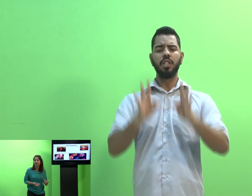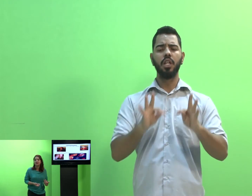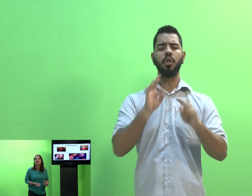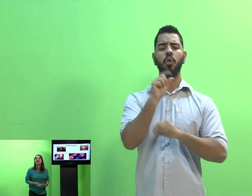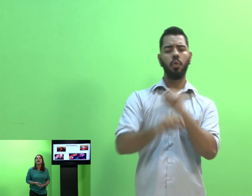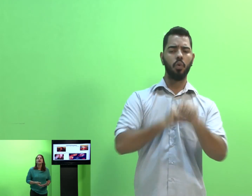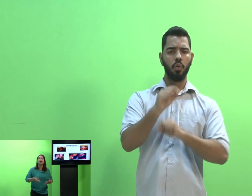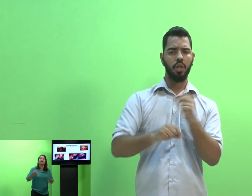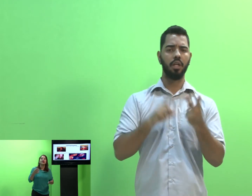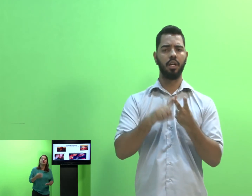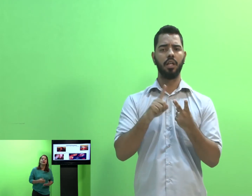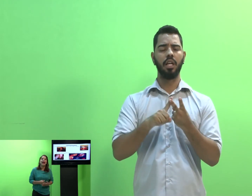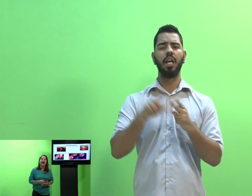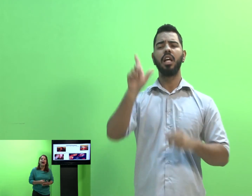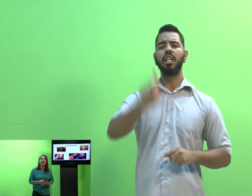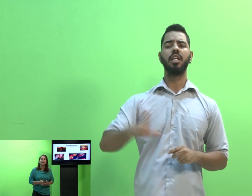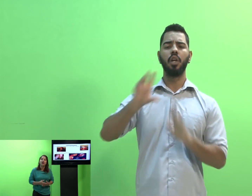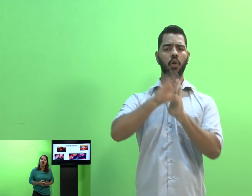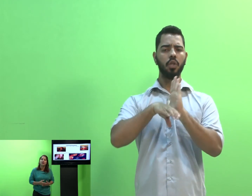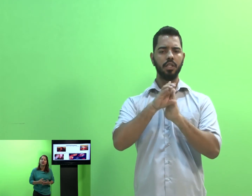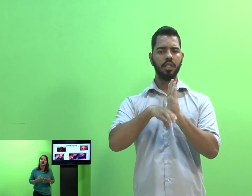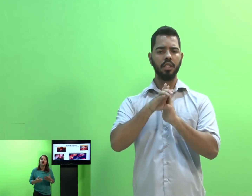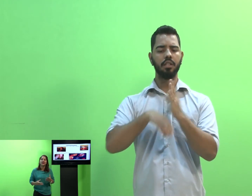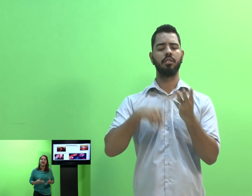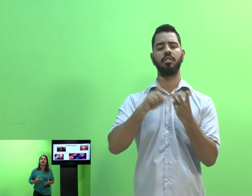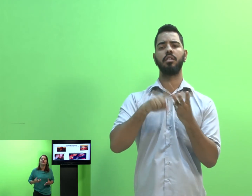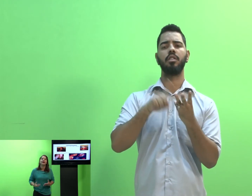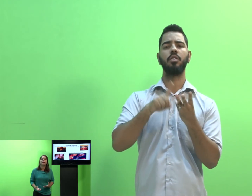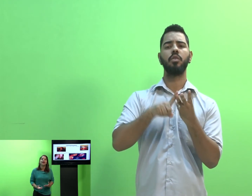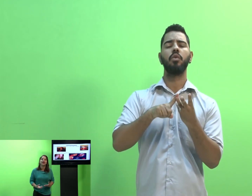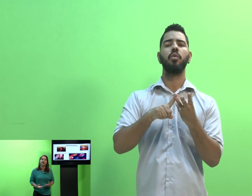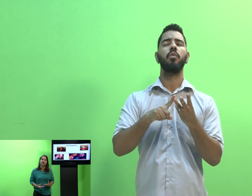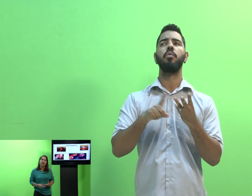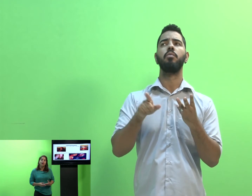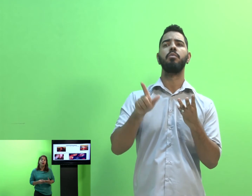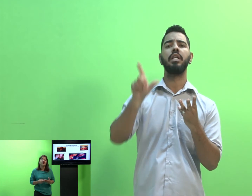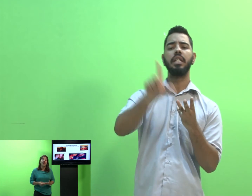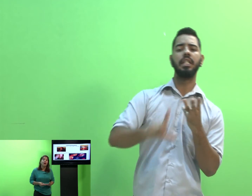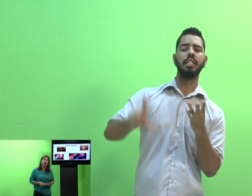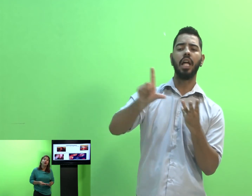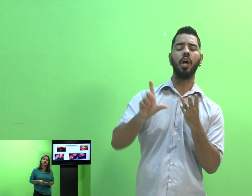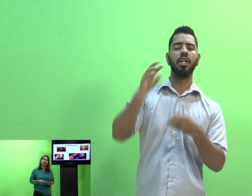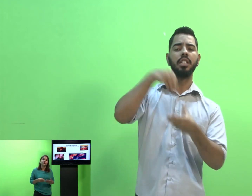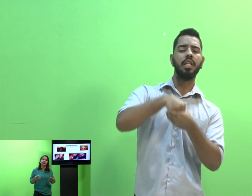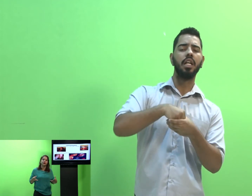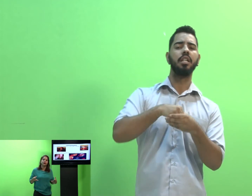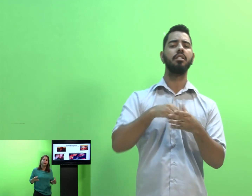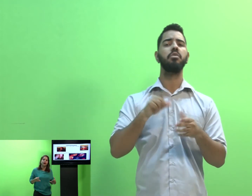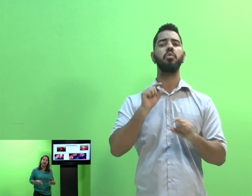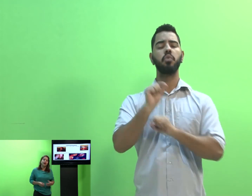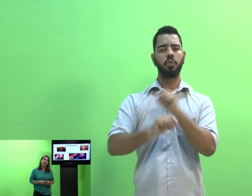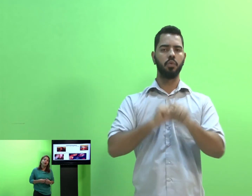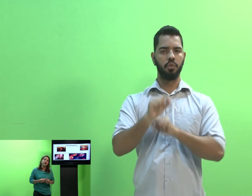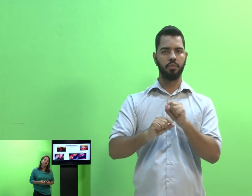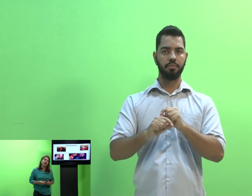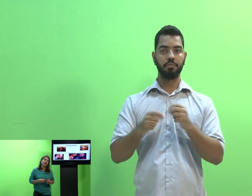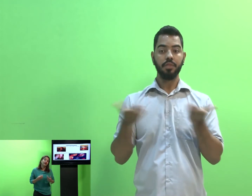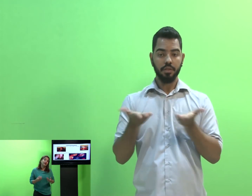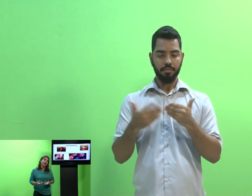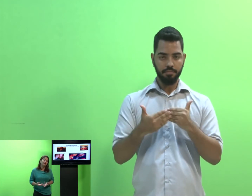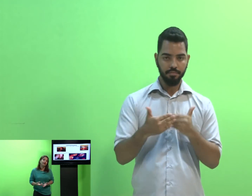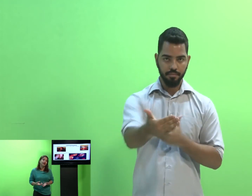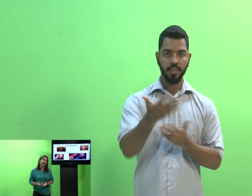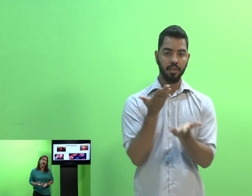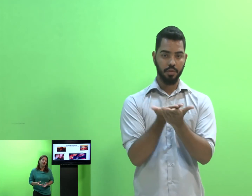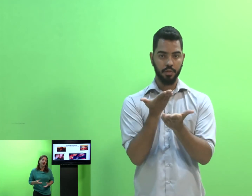últimas aulas? Nós vamos estudar as formas como os textos se apresentam, pois de acordo com sua estrutura, seu